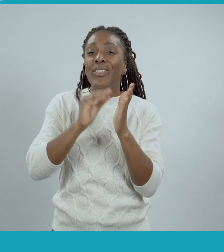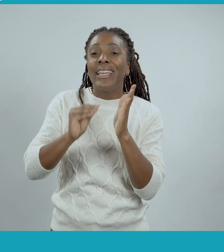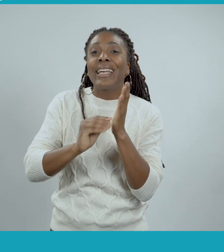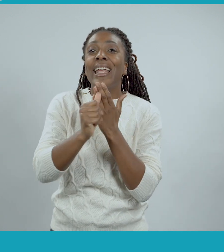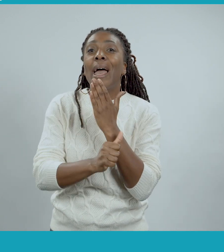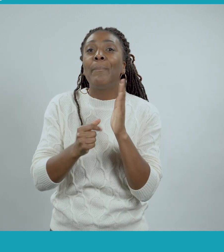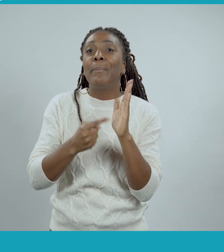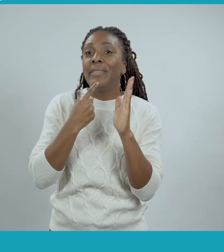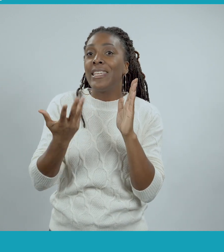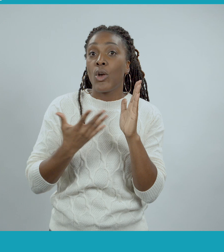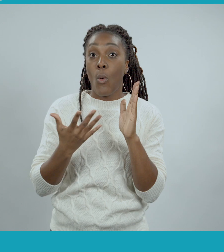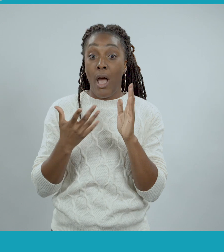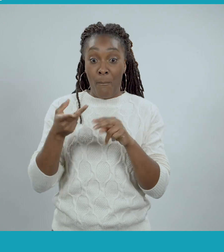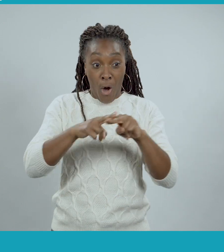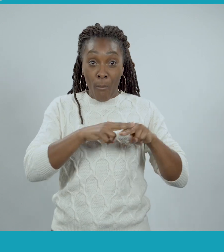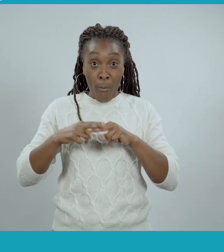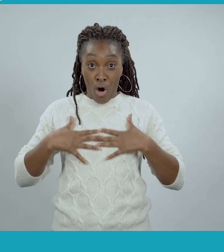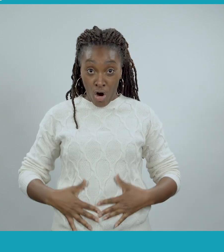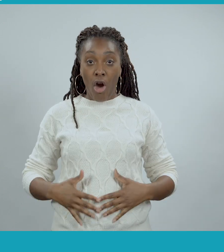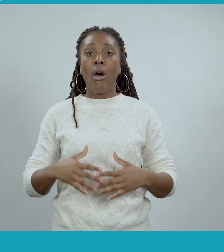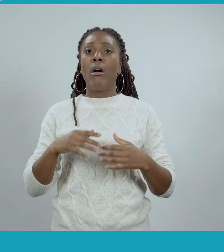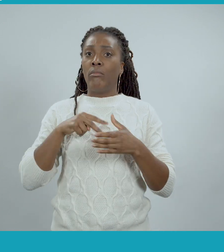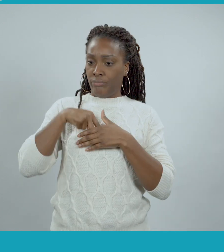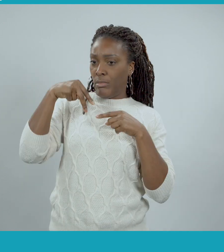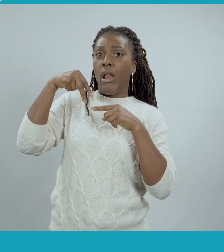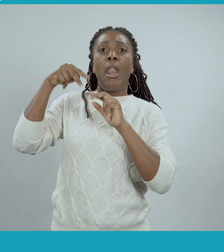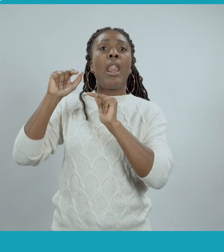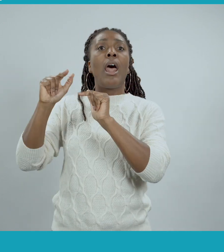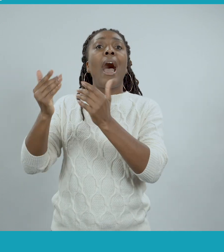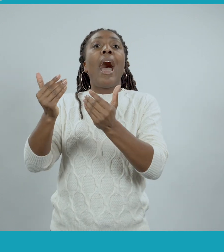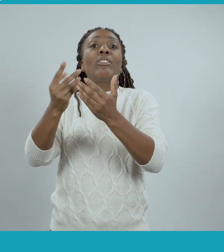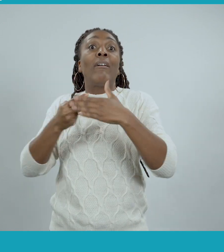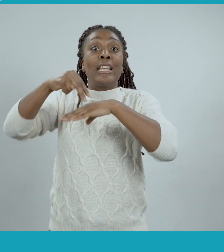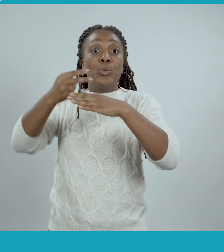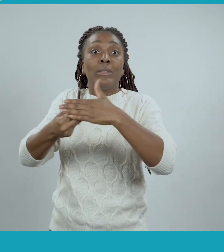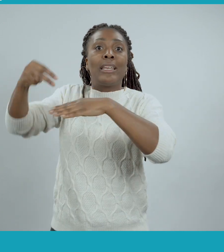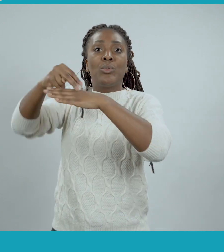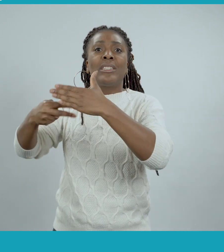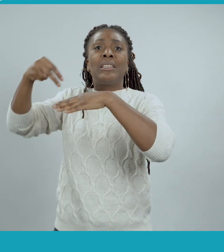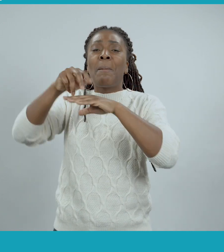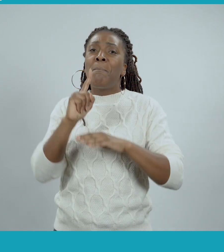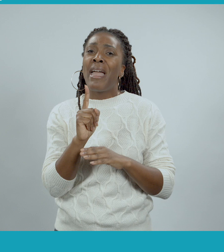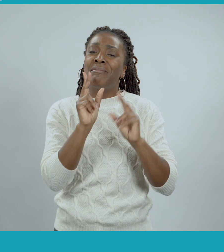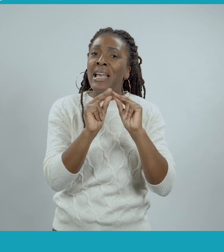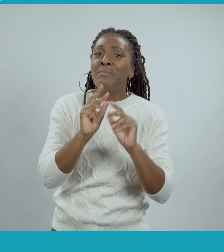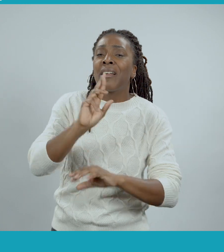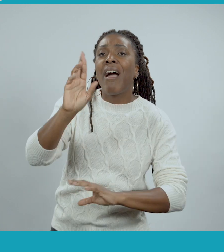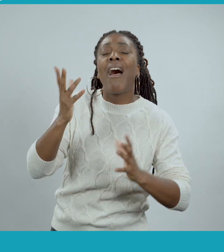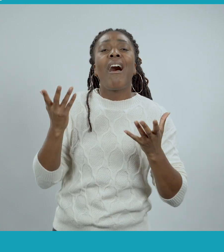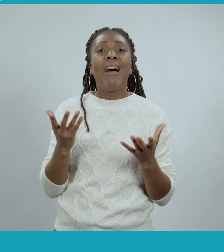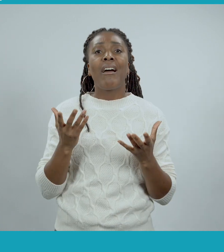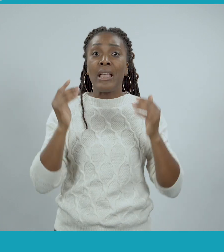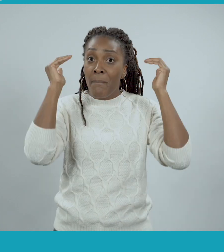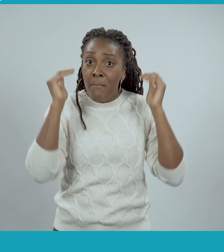au principe selon lequel les personnes subsistent après la mort en attendant la résurrection, ils en parlent